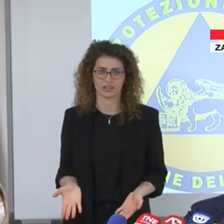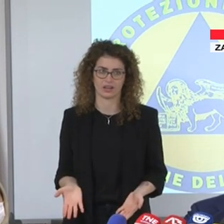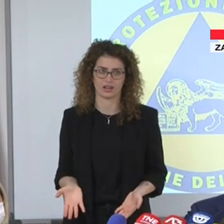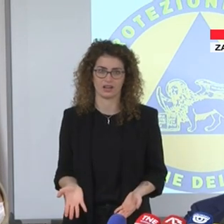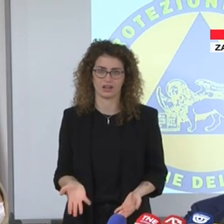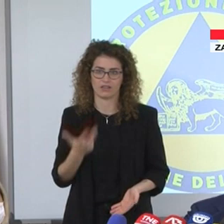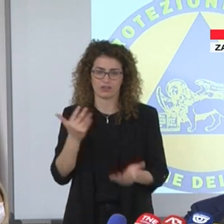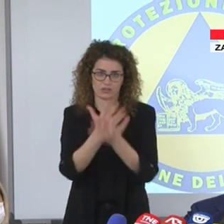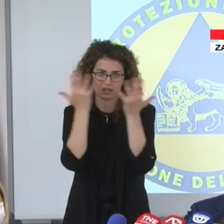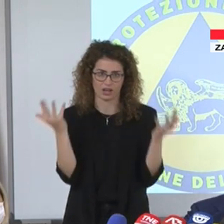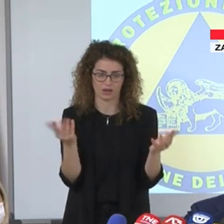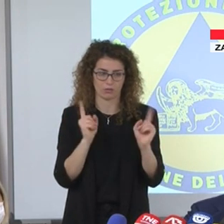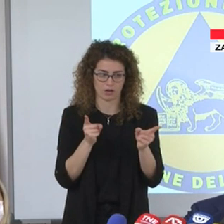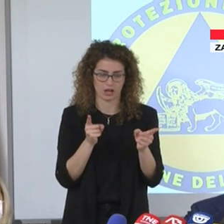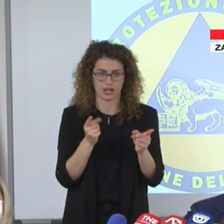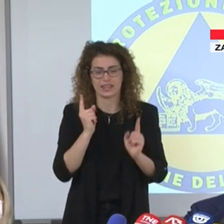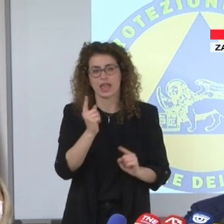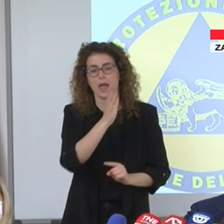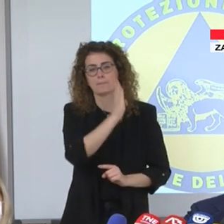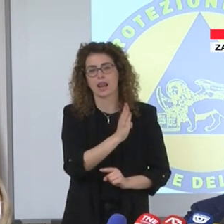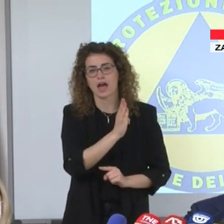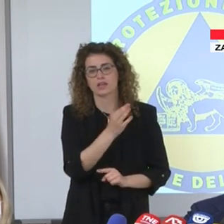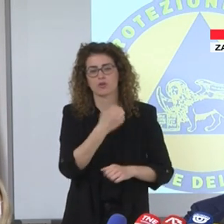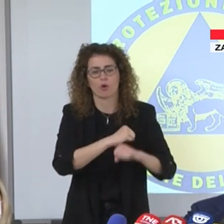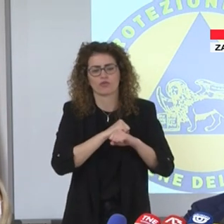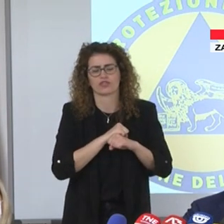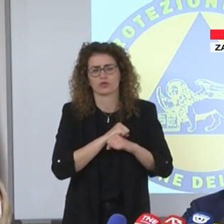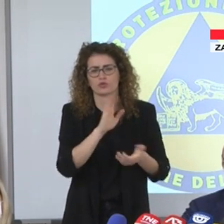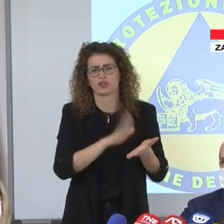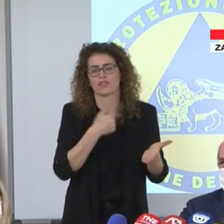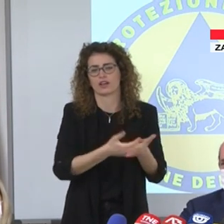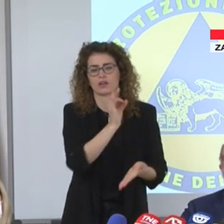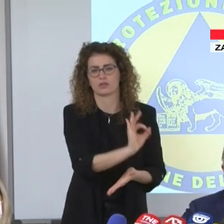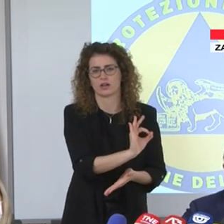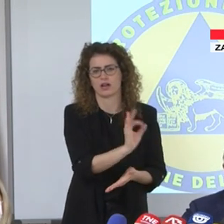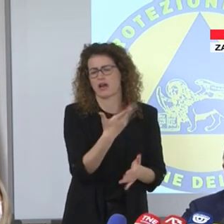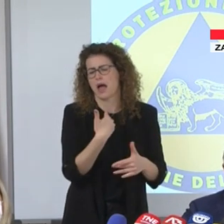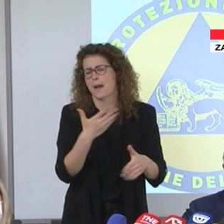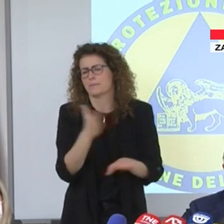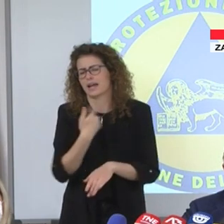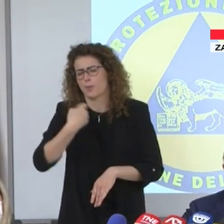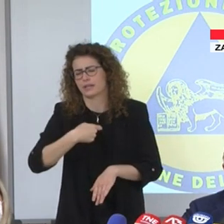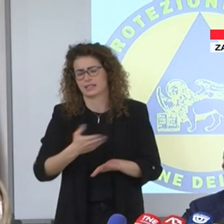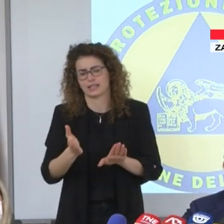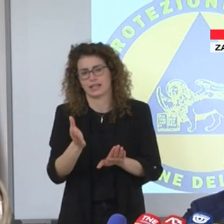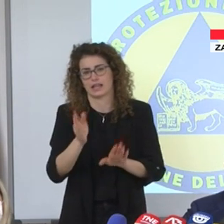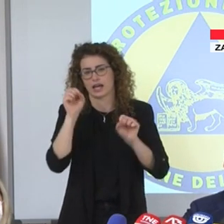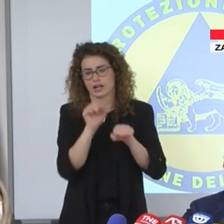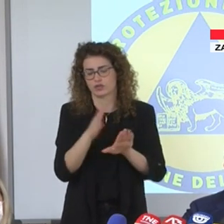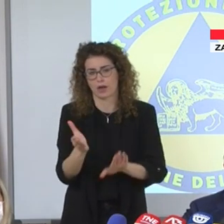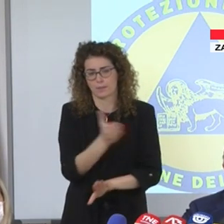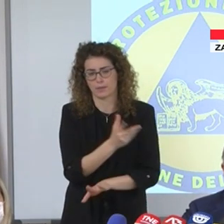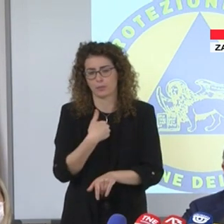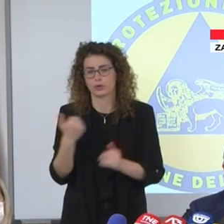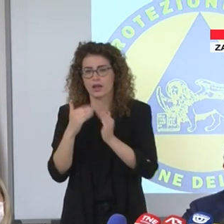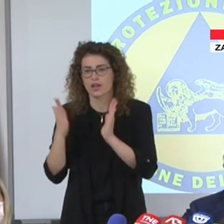tutti. Se per Balasso la reputazione non conta nulla, lascia perdere che io sia presidente della regione. Ma anche se il tuo